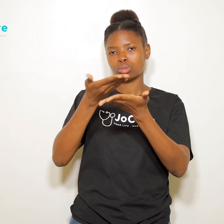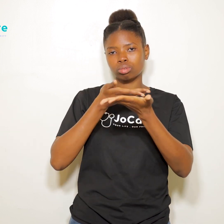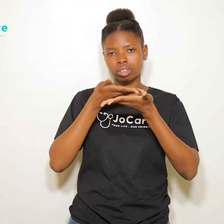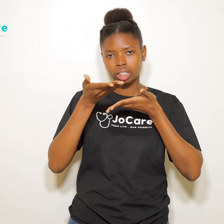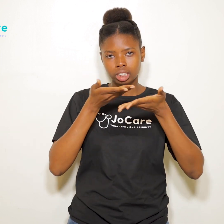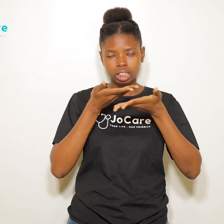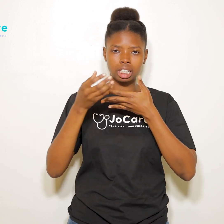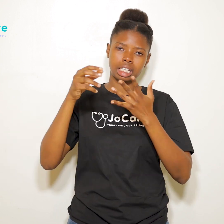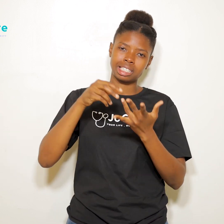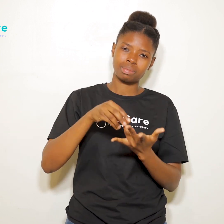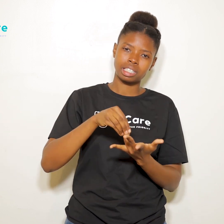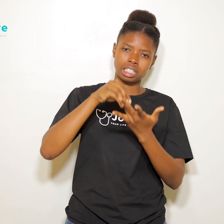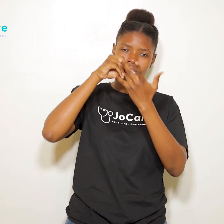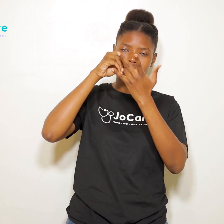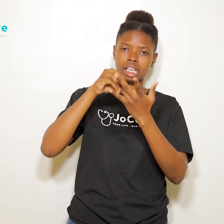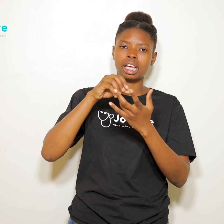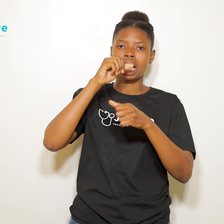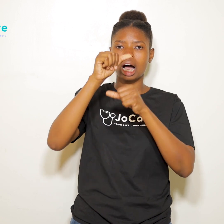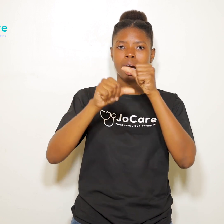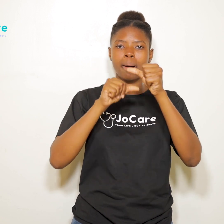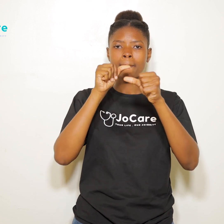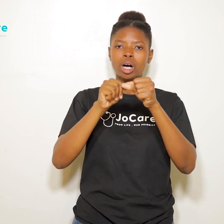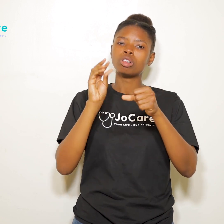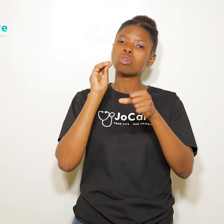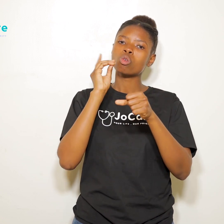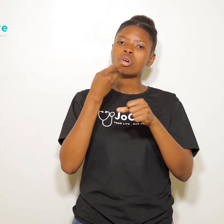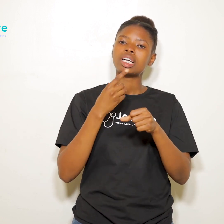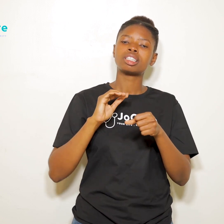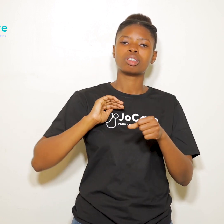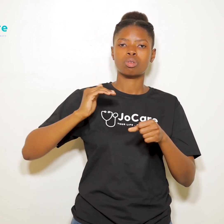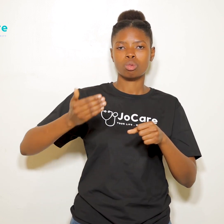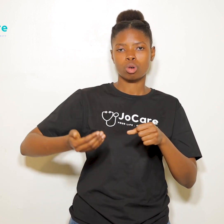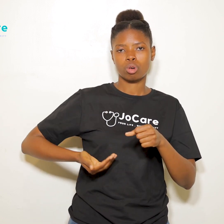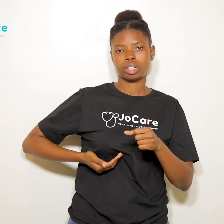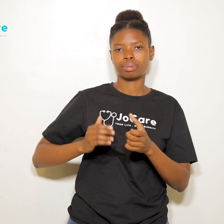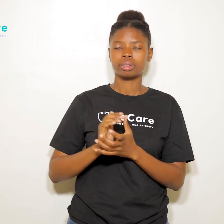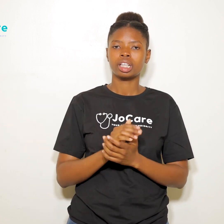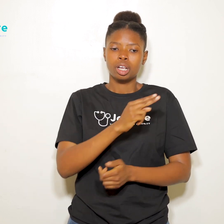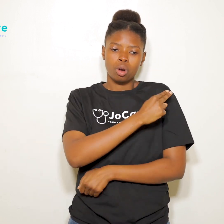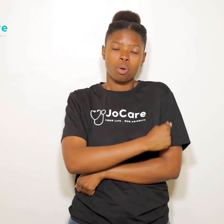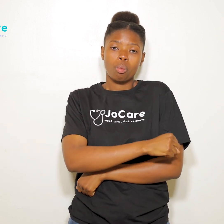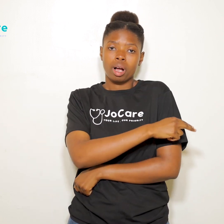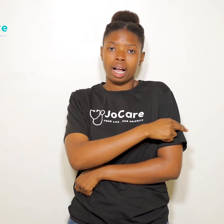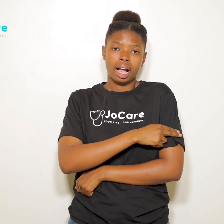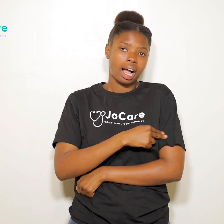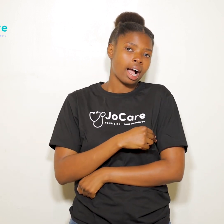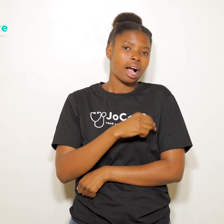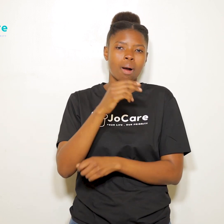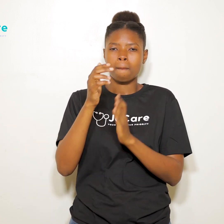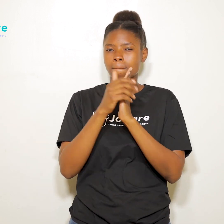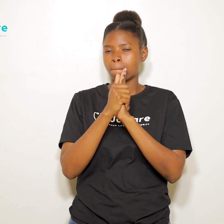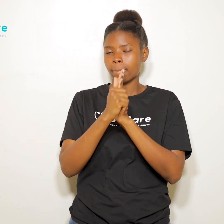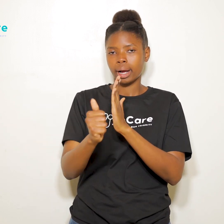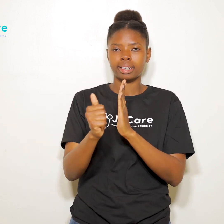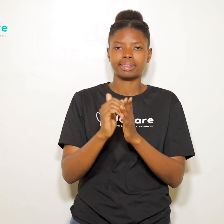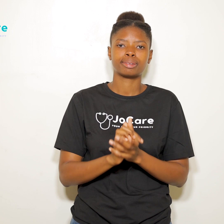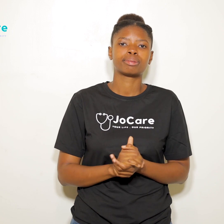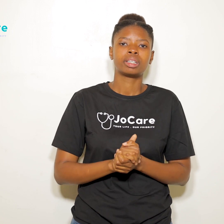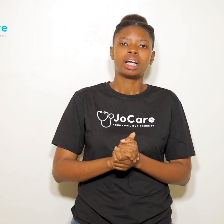ku bijyanye n'ukwezi k'umugore. Ni muganga w'inzobere, aratangira